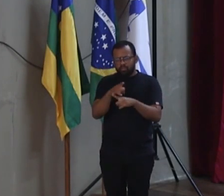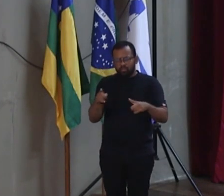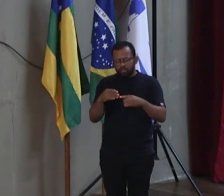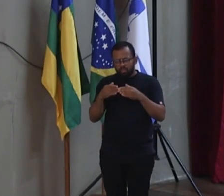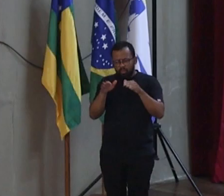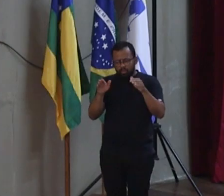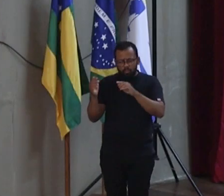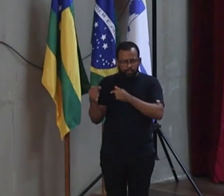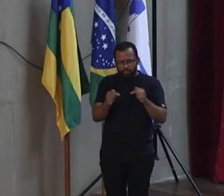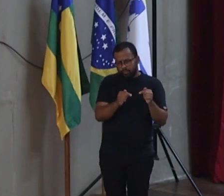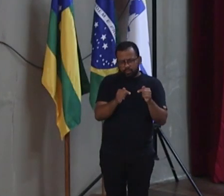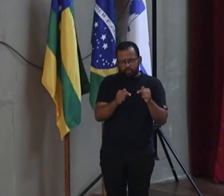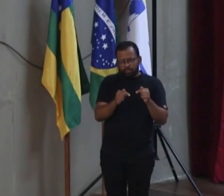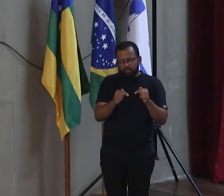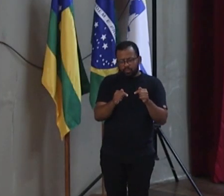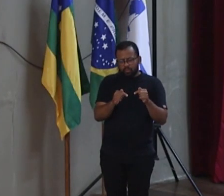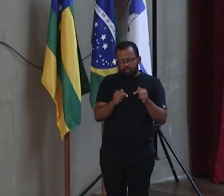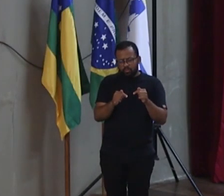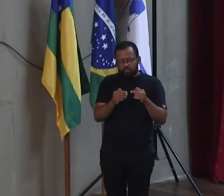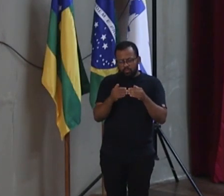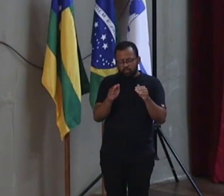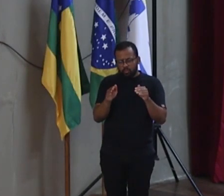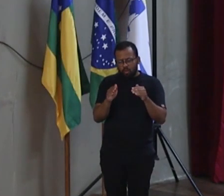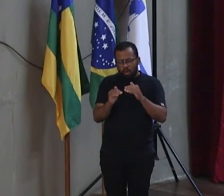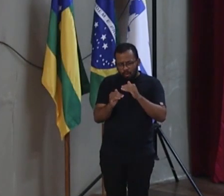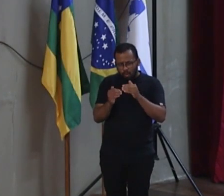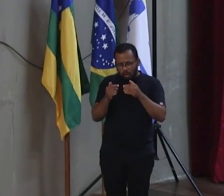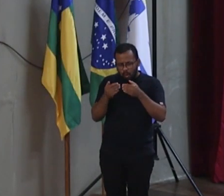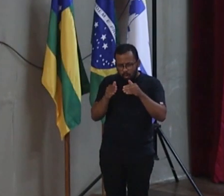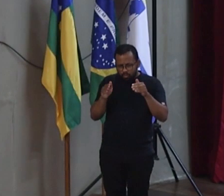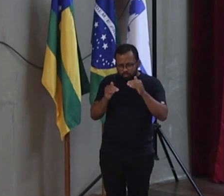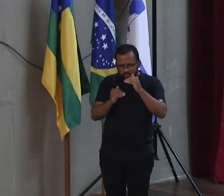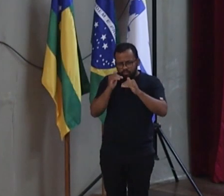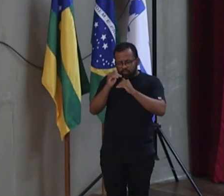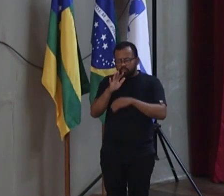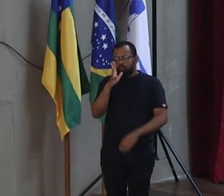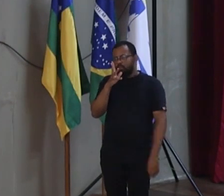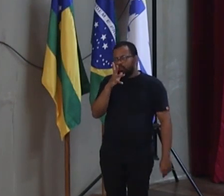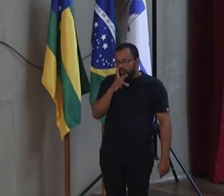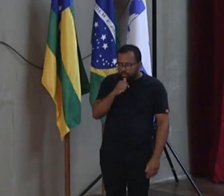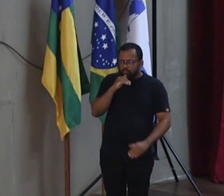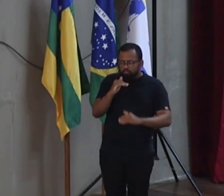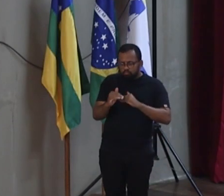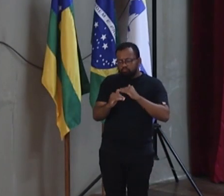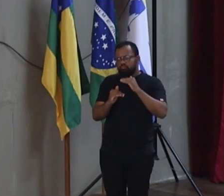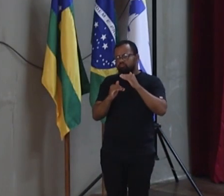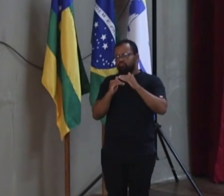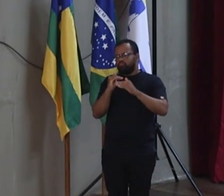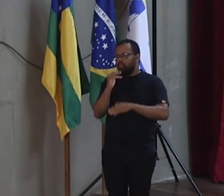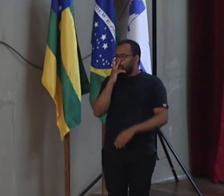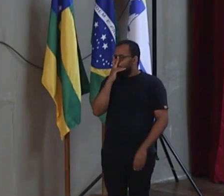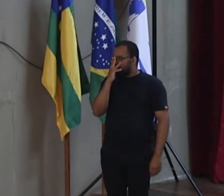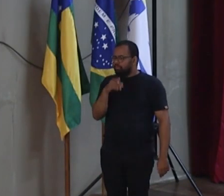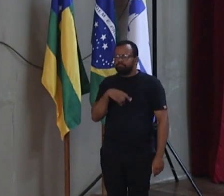processo da abertura política foi um processo que foi longo e foi alguma coisa que parece que